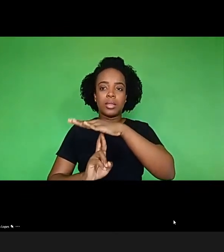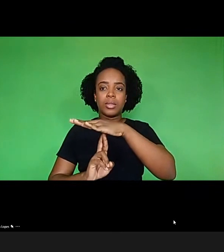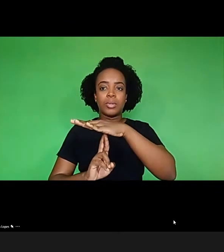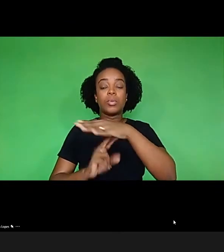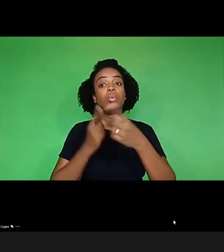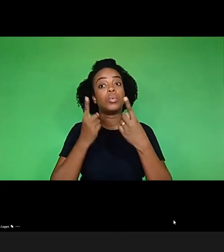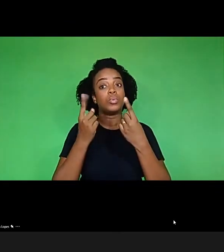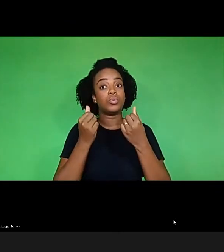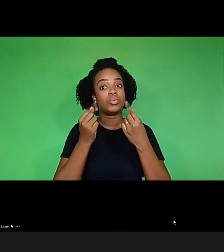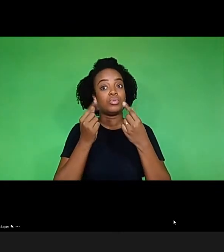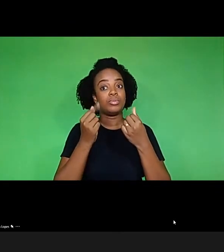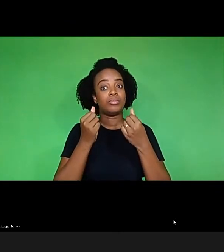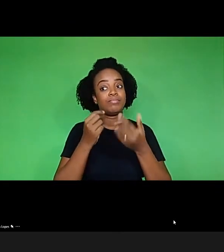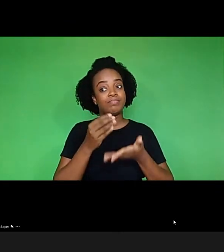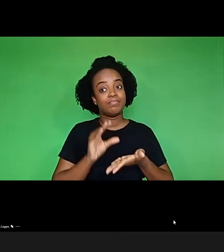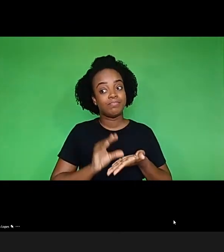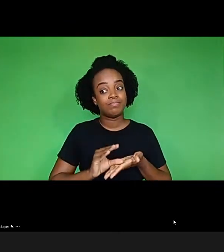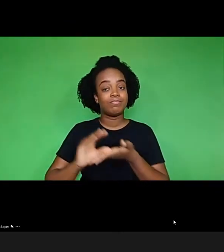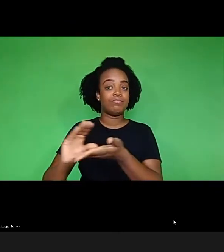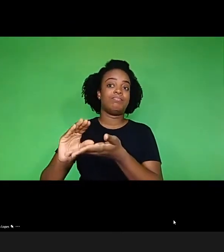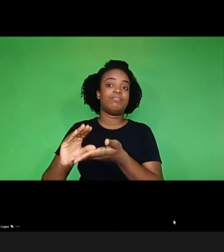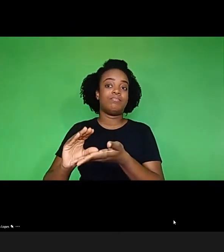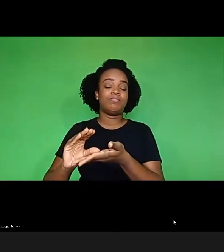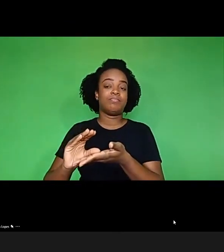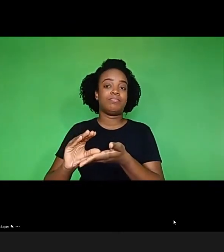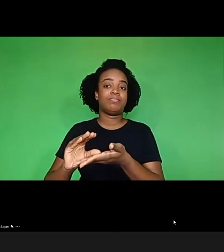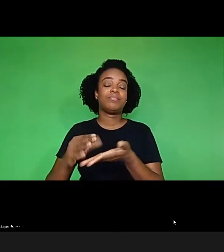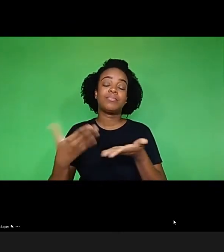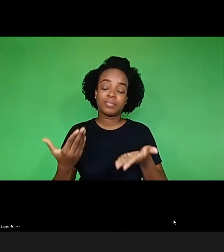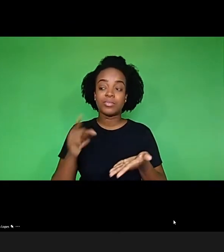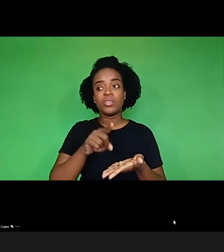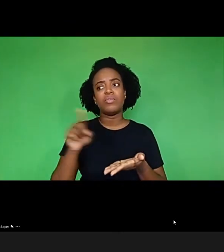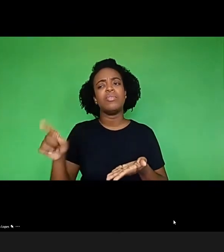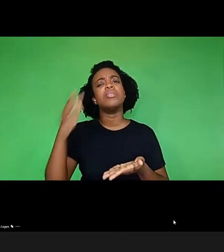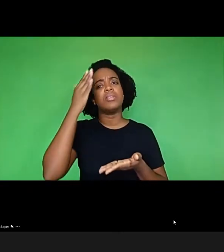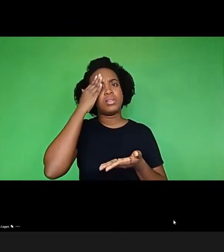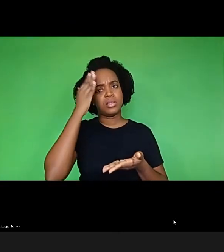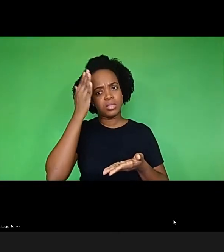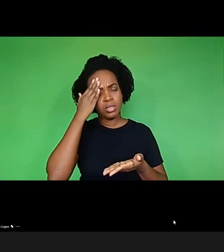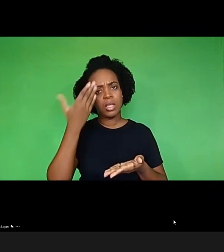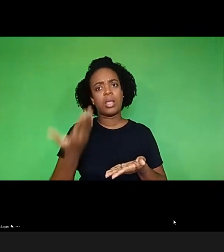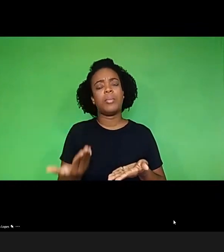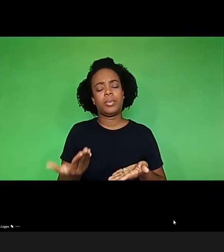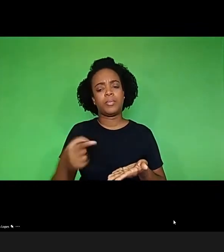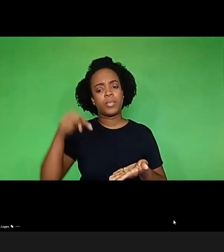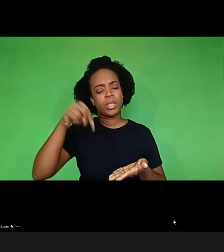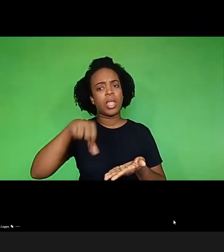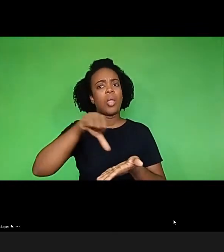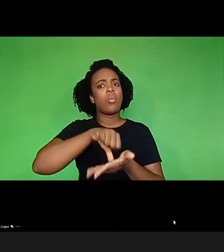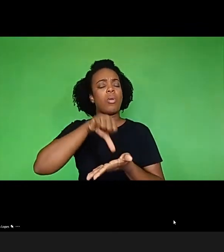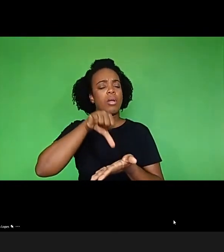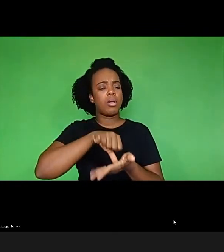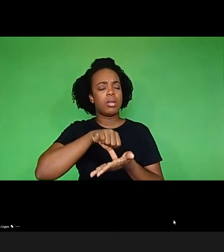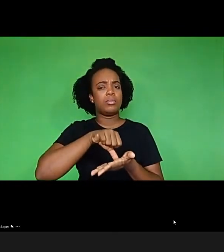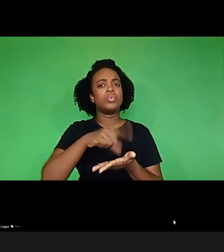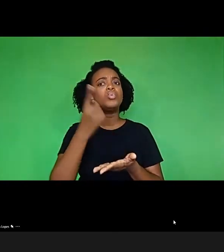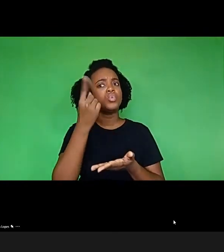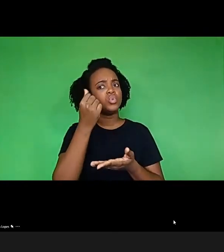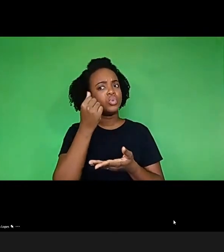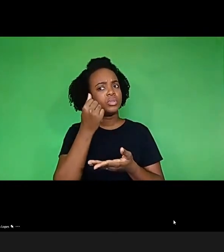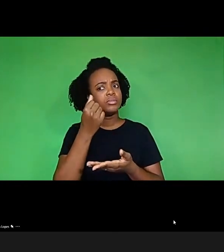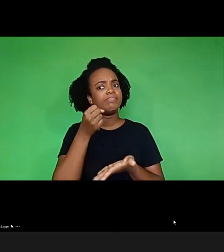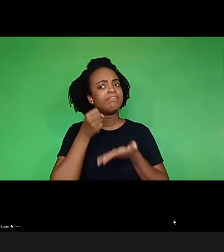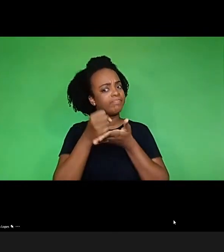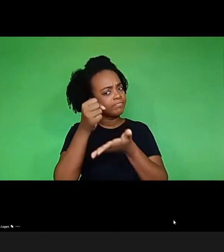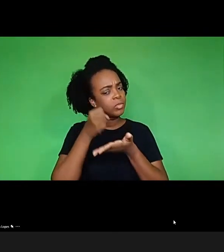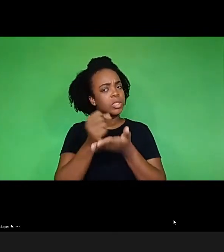financeiro. Porque também, né, eu acredito que não é novidade para ninguém, a gente sabe que o nosso recurso da assistência estudantil foi